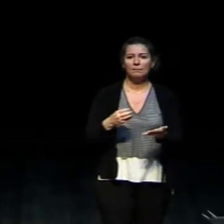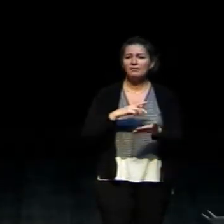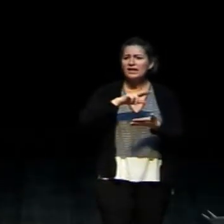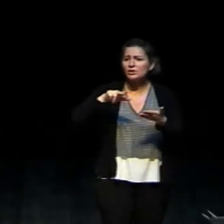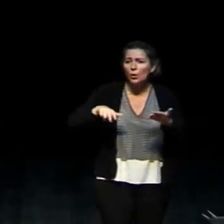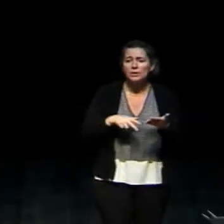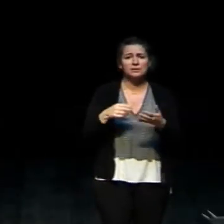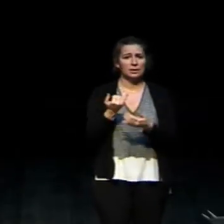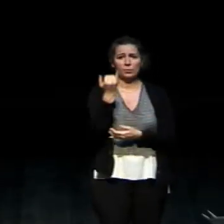ditas. Então,